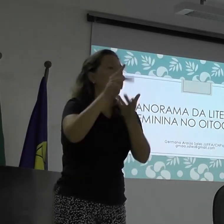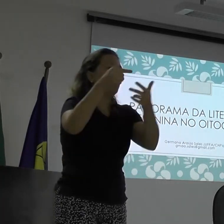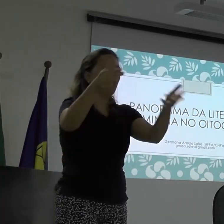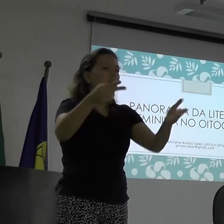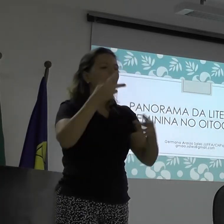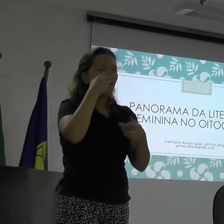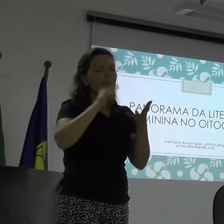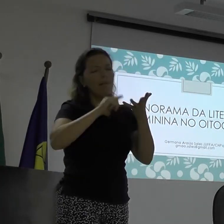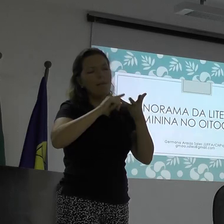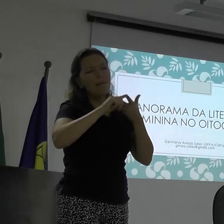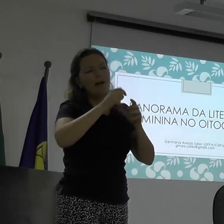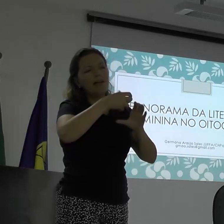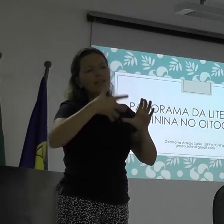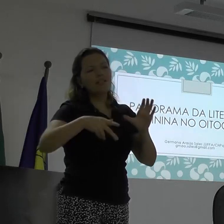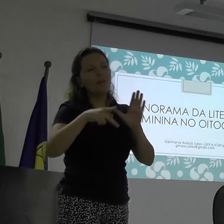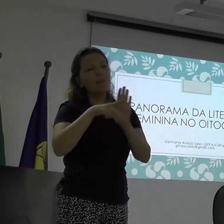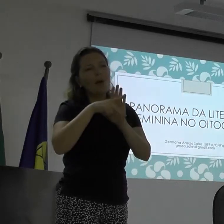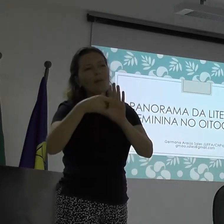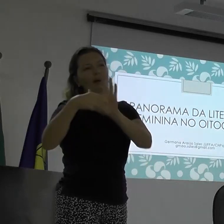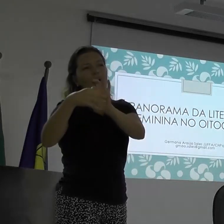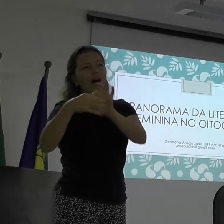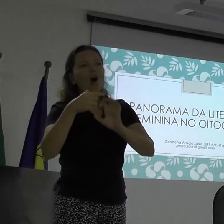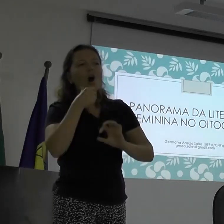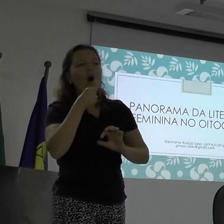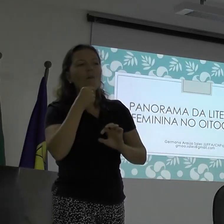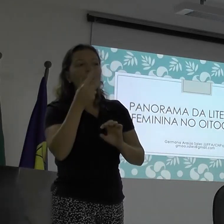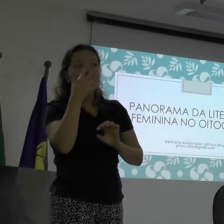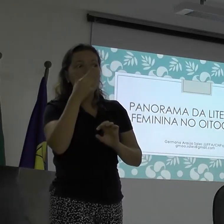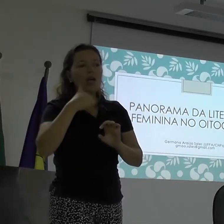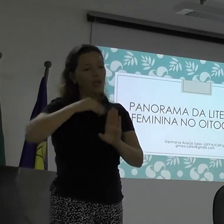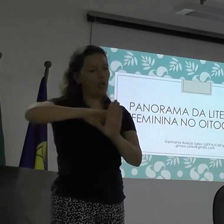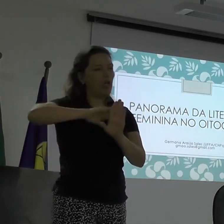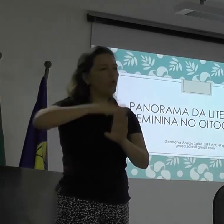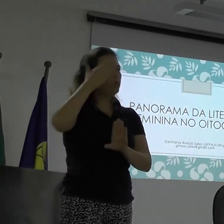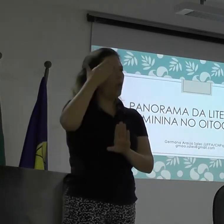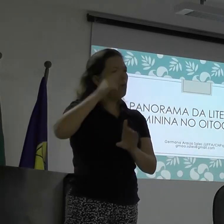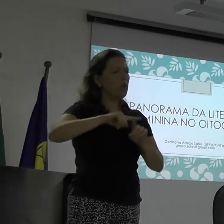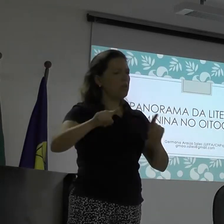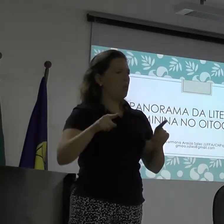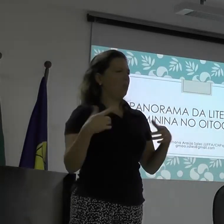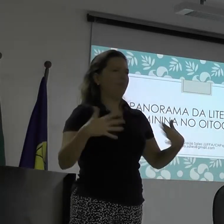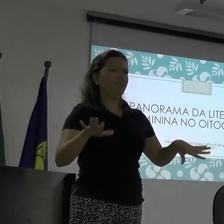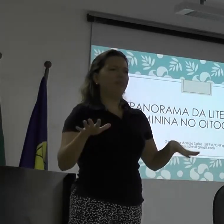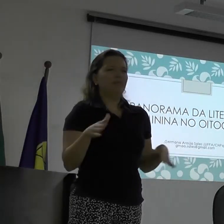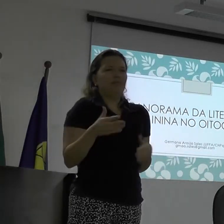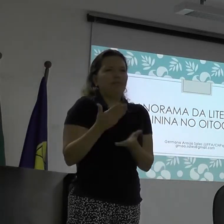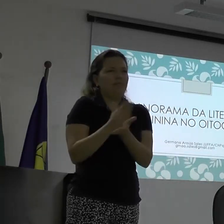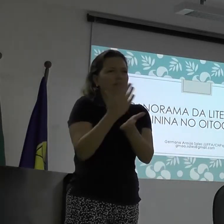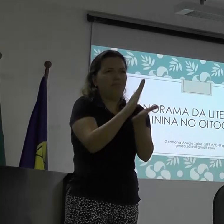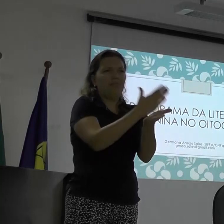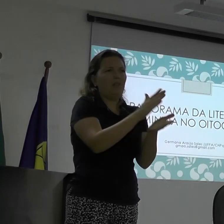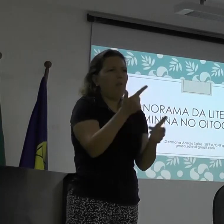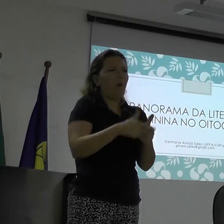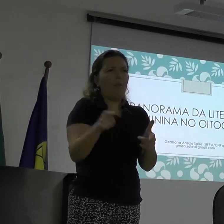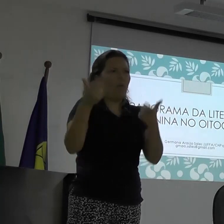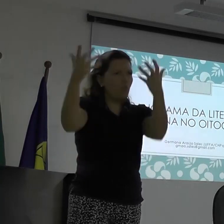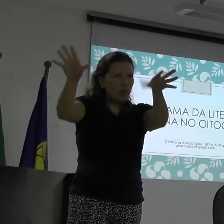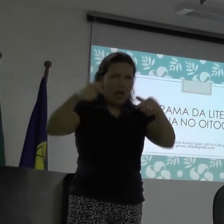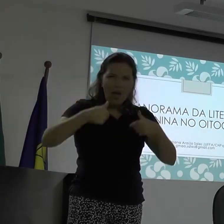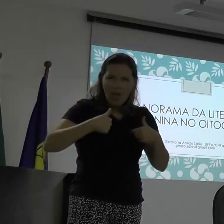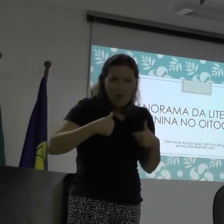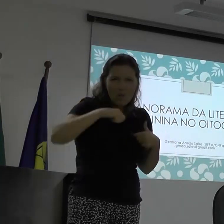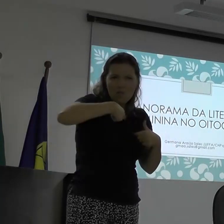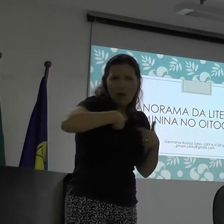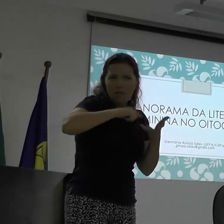tá? E eu sei disso. Mas eu não estou nem aí. Problema de quem não quer que eu esteja. Que resolva.